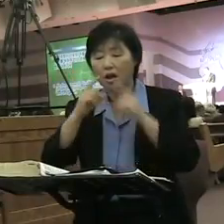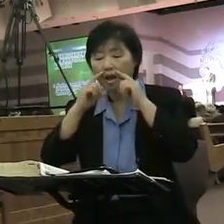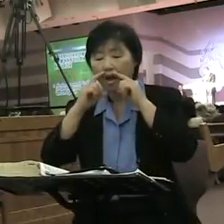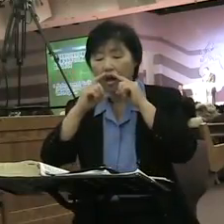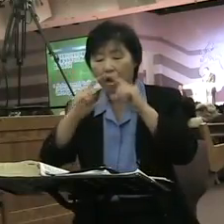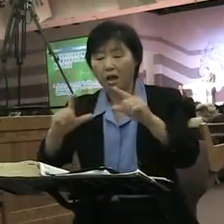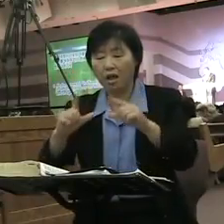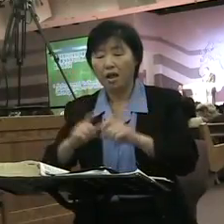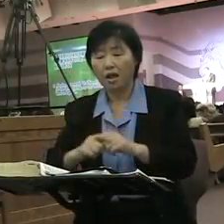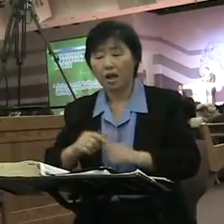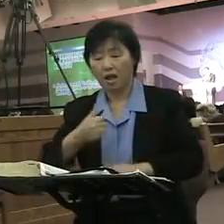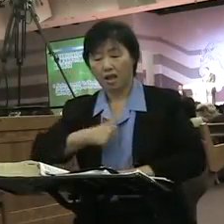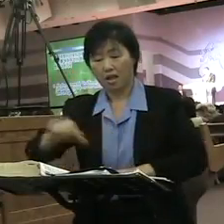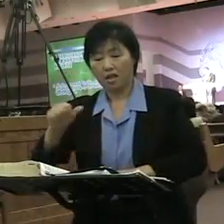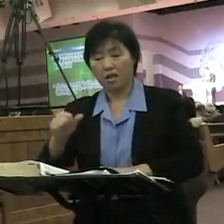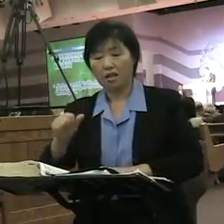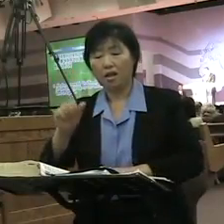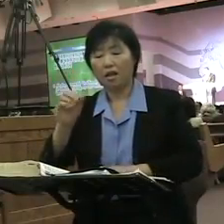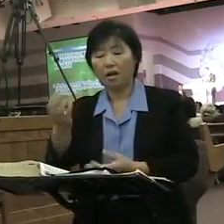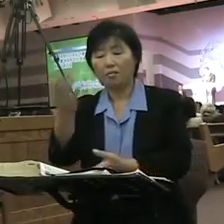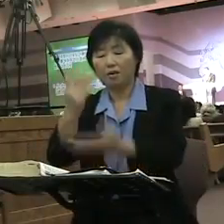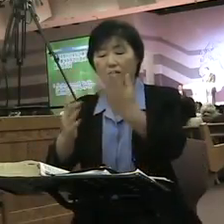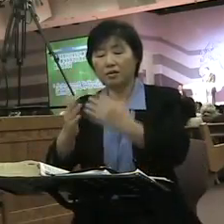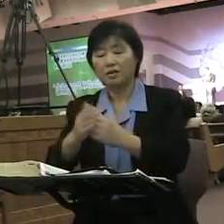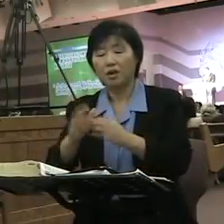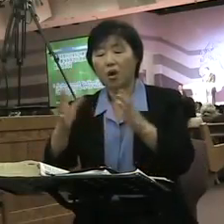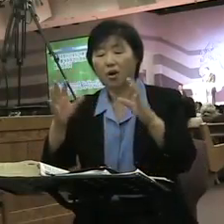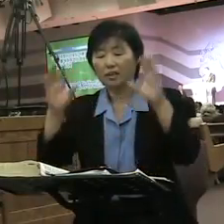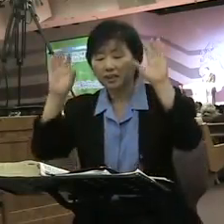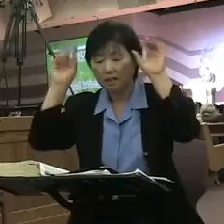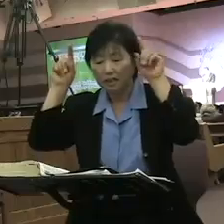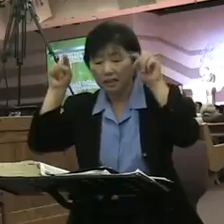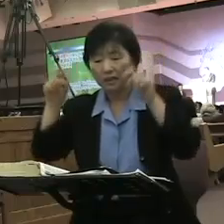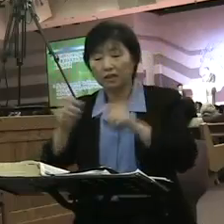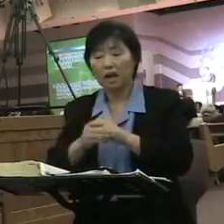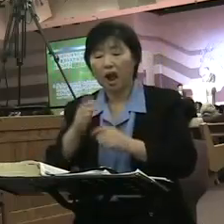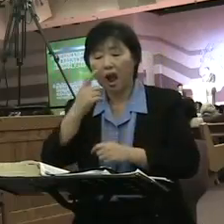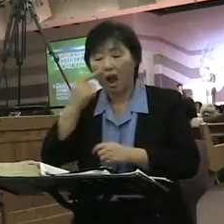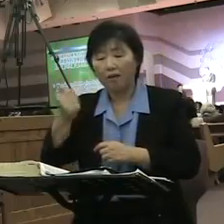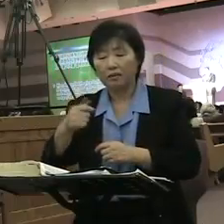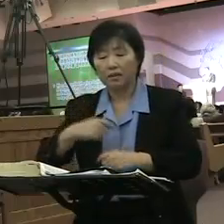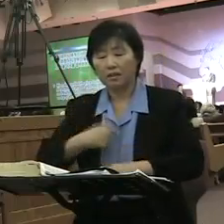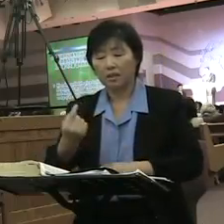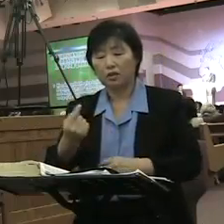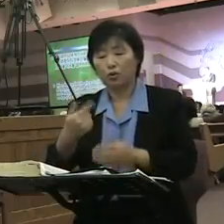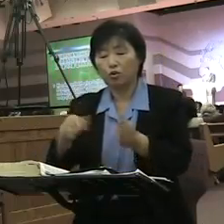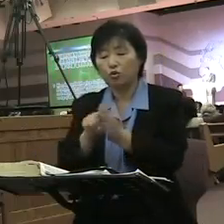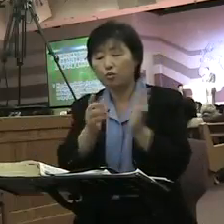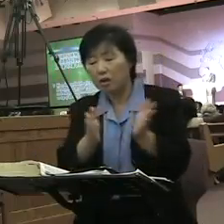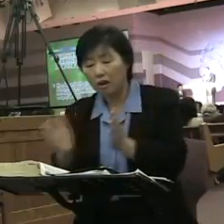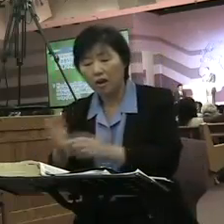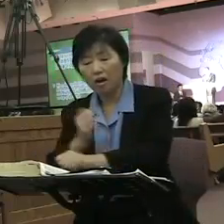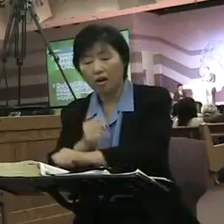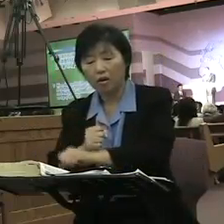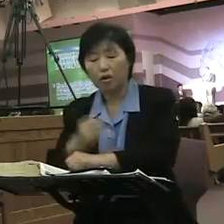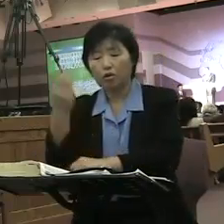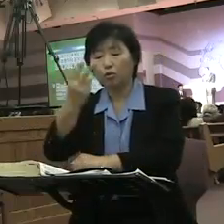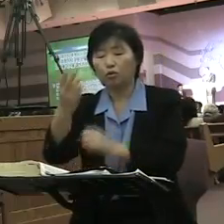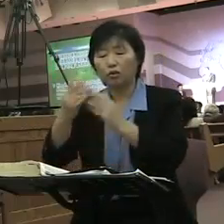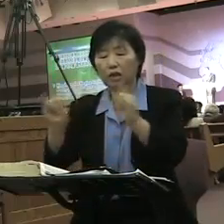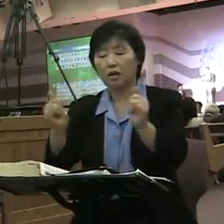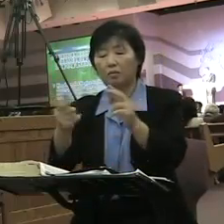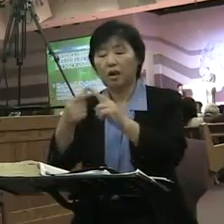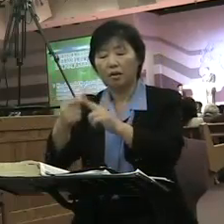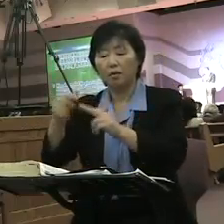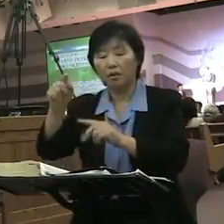하나님이 자기를 위하여 친히 준비하시리라 하고 두 사람이 함께 나아가서 하나님이 그에게 지시한 곳에